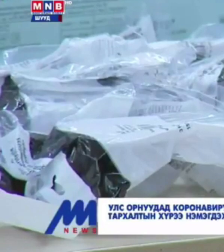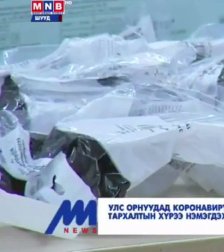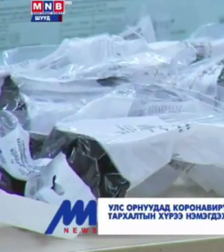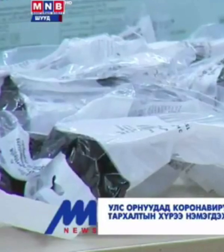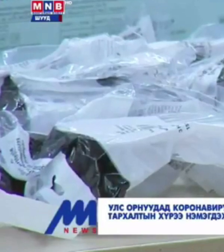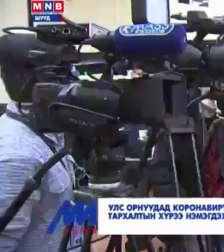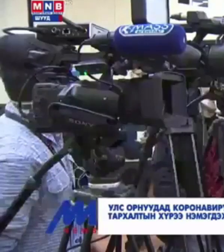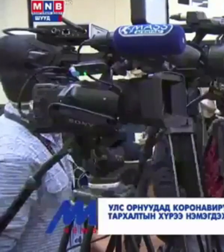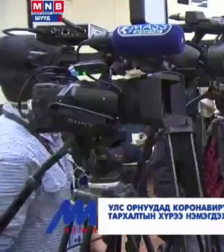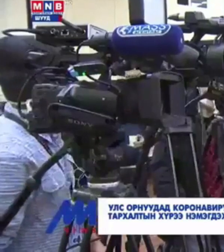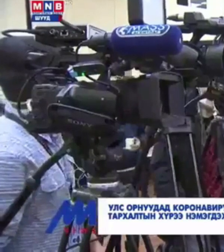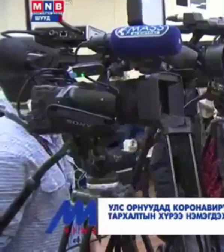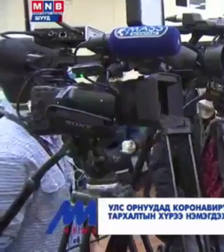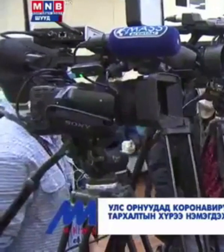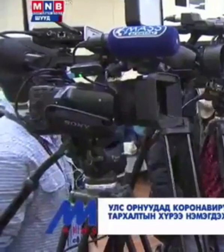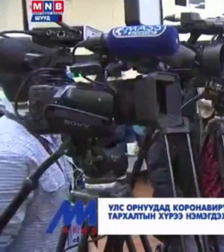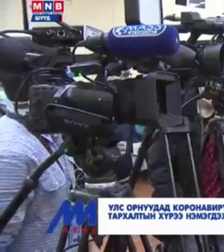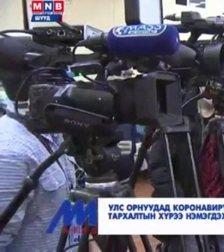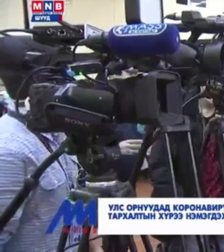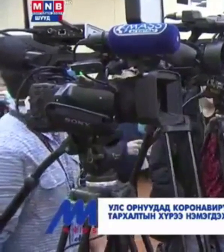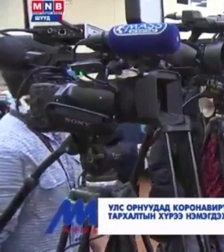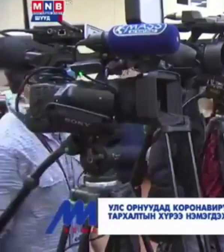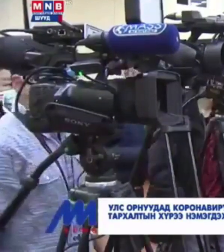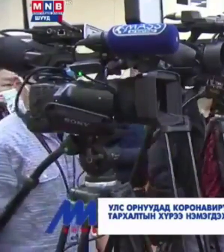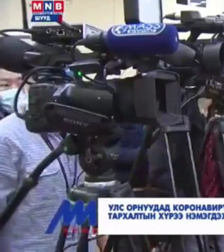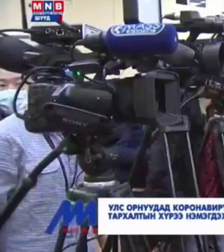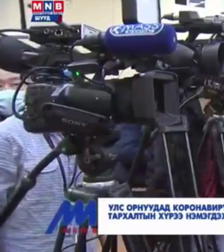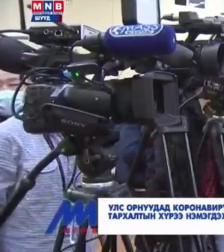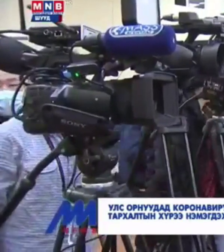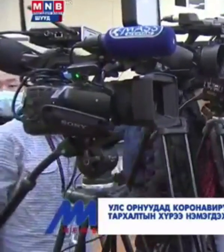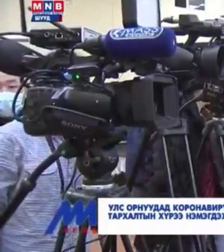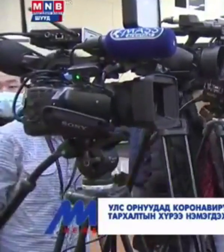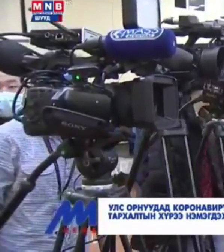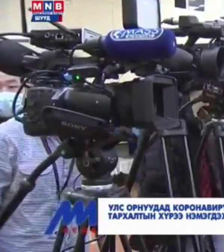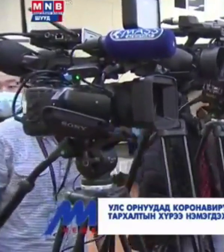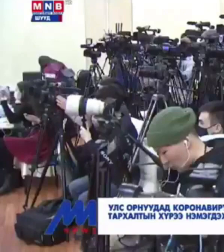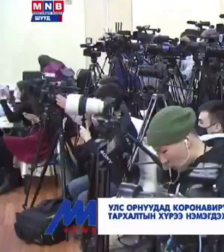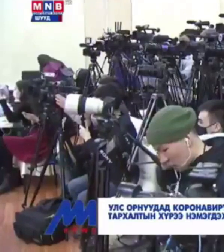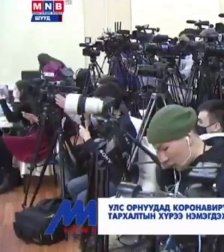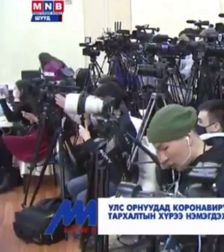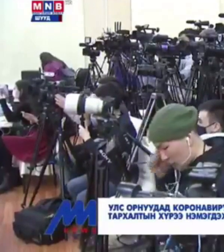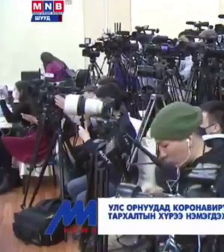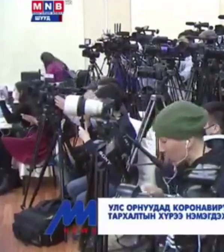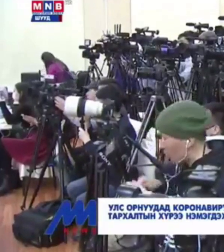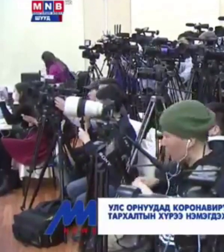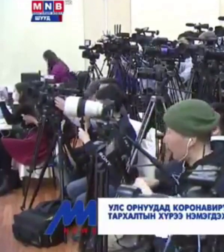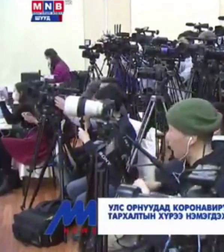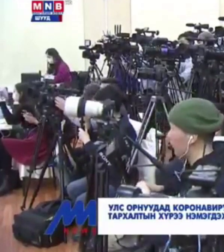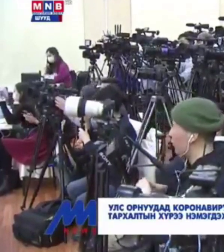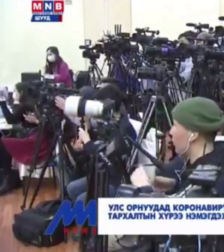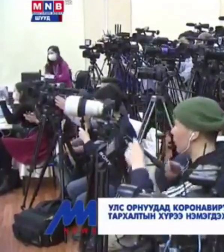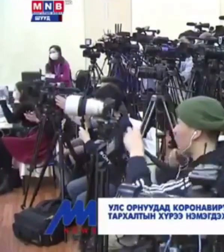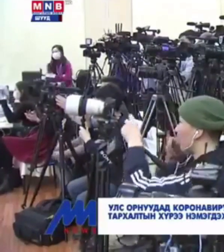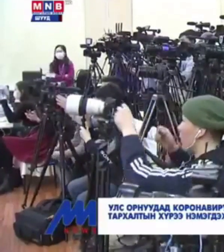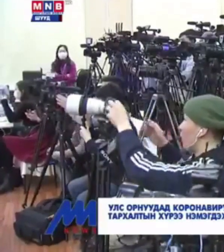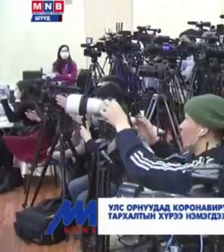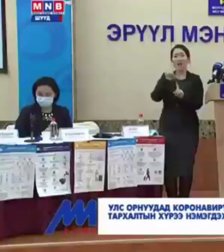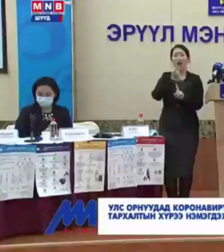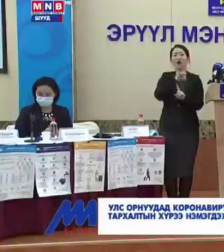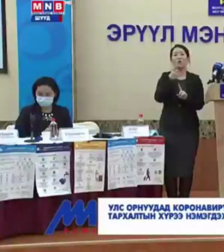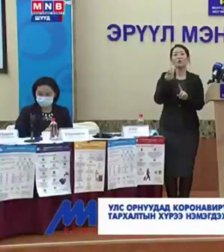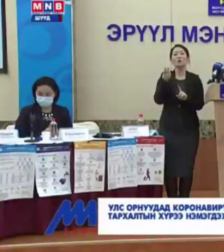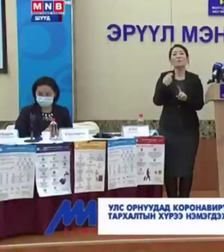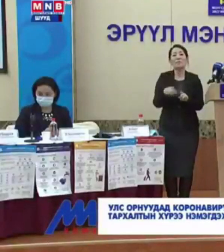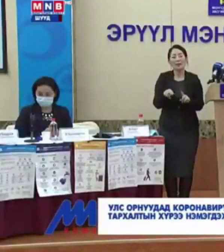хувьд одоо тайвшрч болохгүй. Цаашдаа коронавирусын халдвараас одоо өрсөн сэргийлэх эрсдлээс хамгаалах чиглэлд одоо бүх